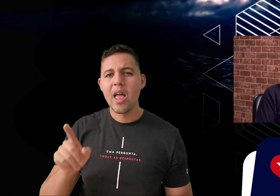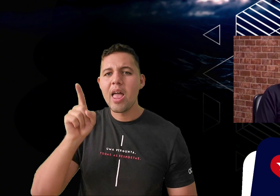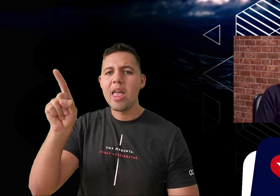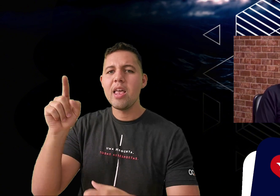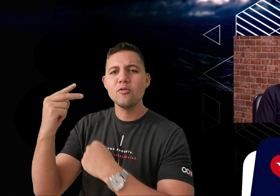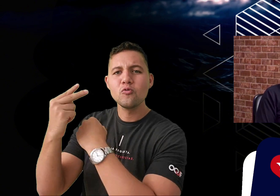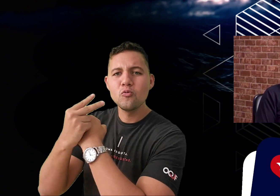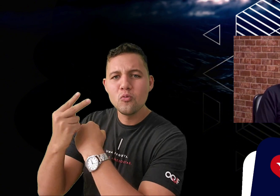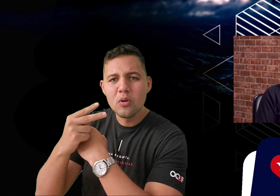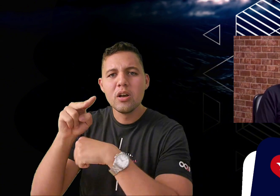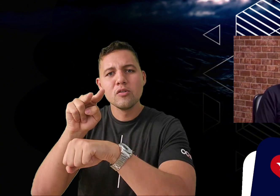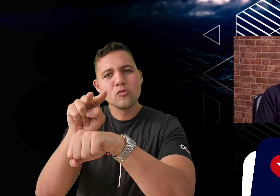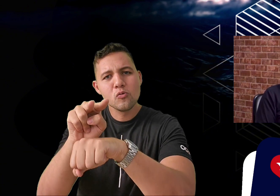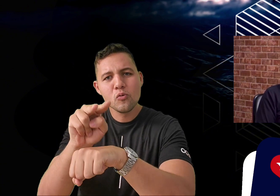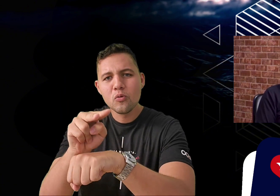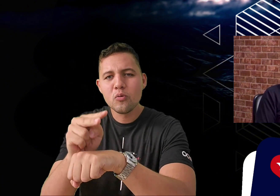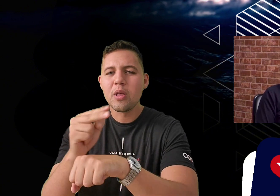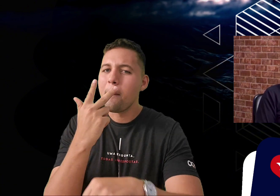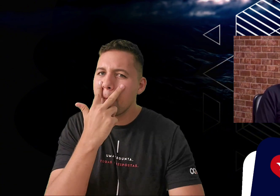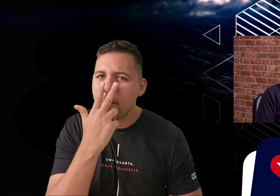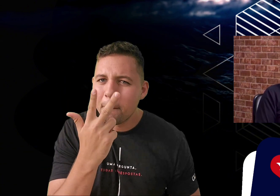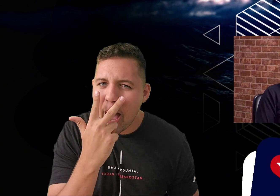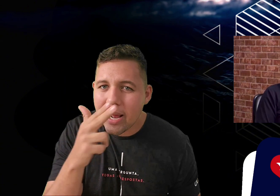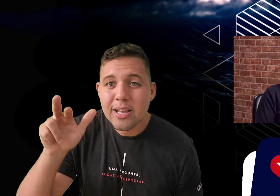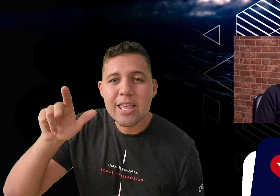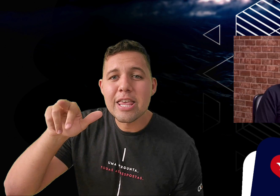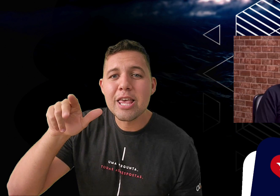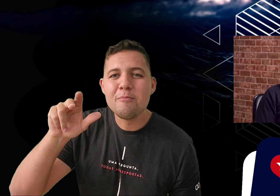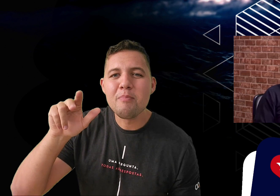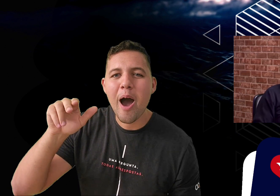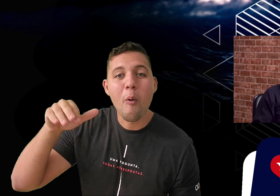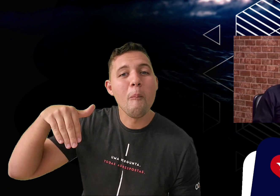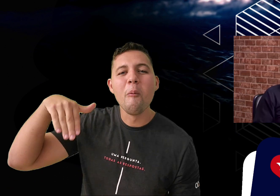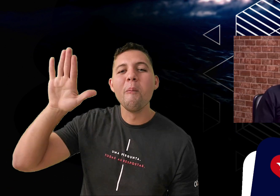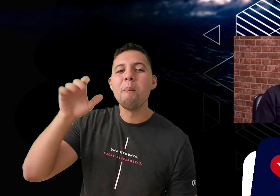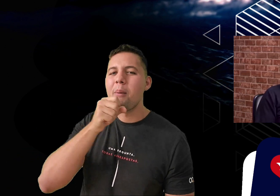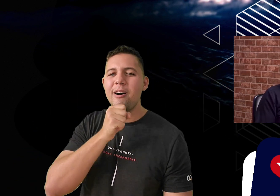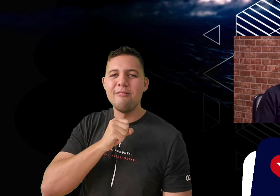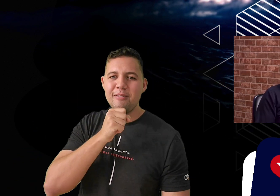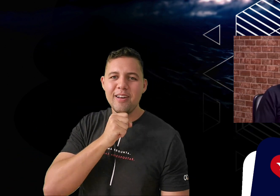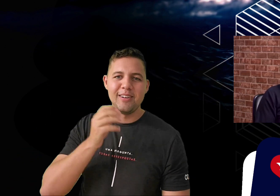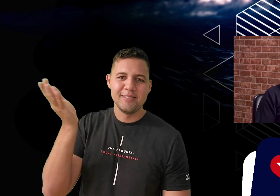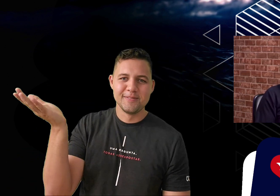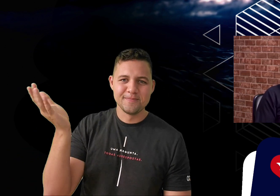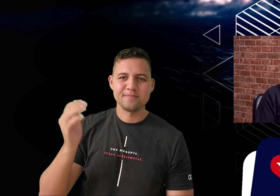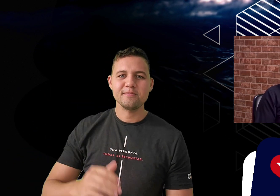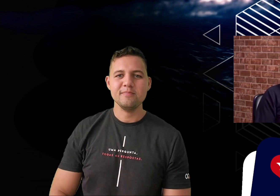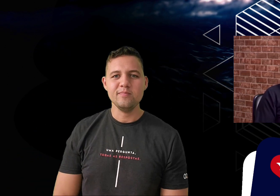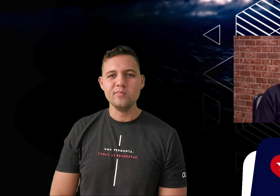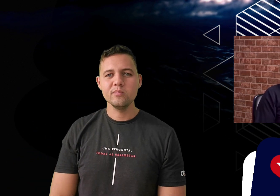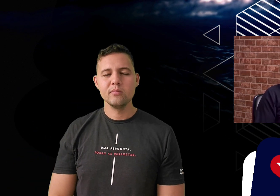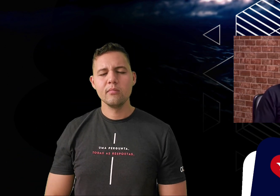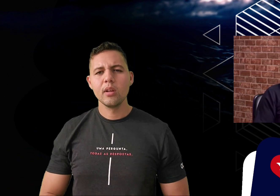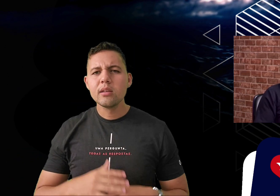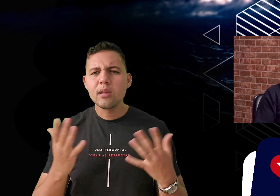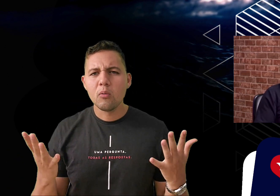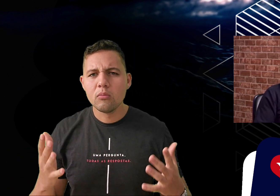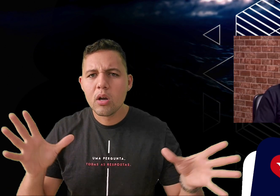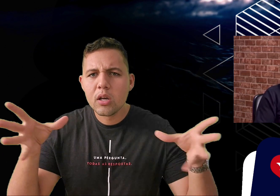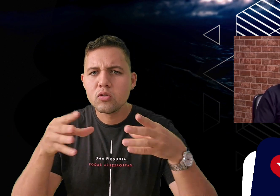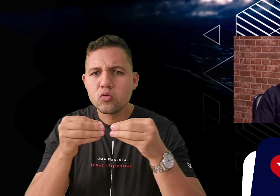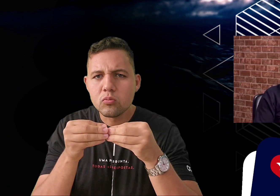nos trata como irmãos. Então você vê que tudo em relação a Deus